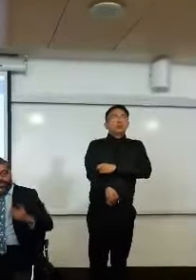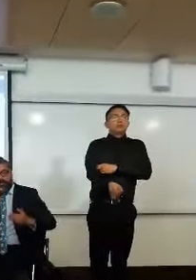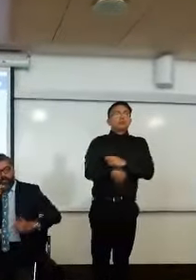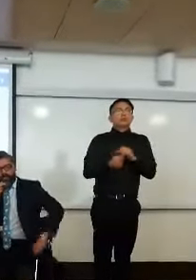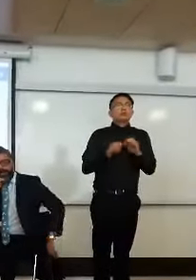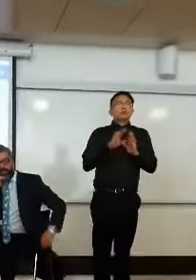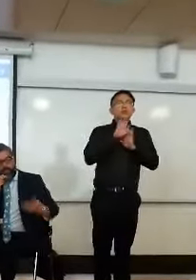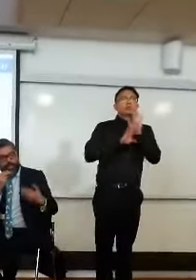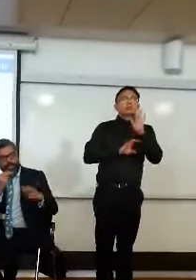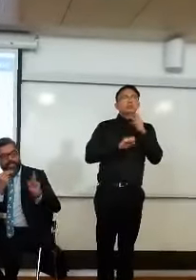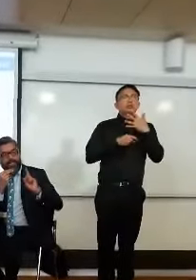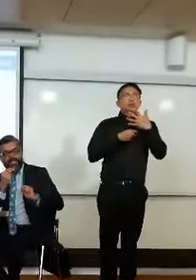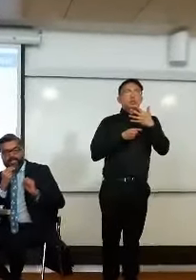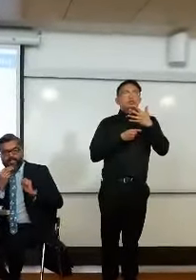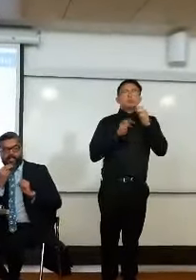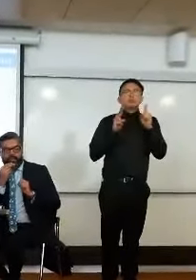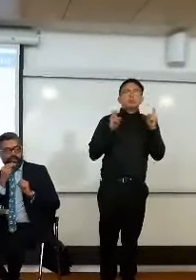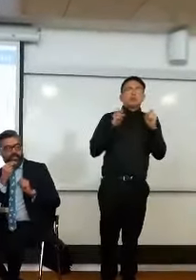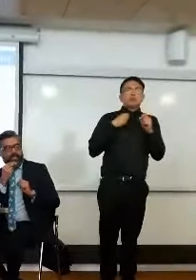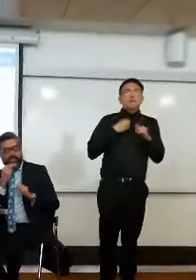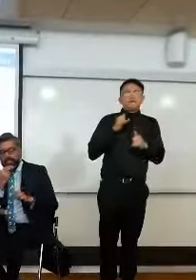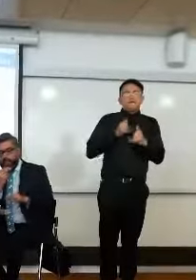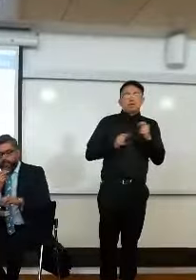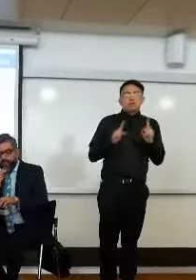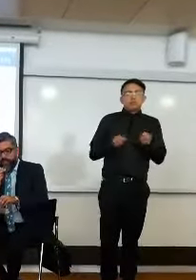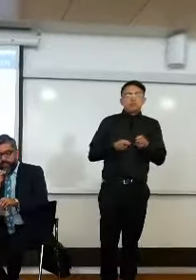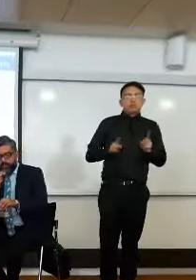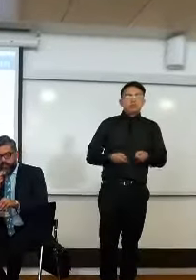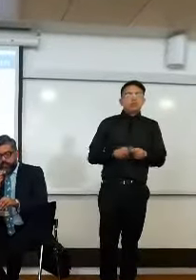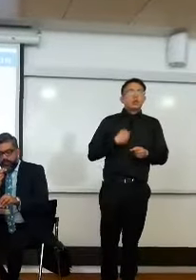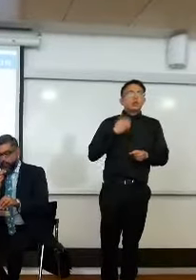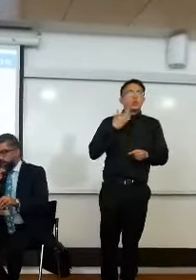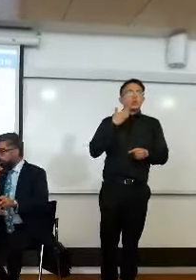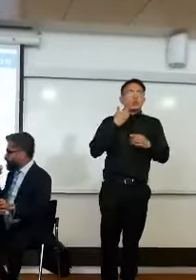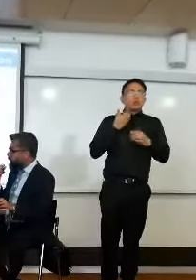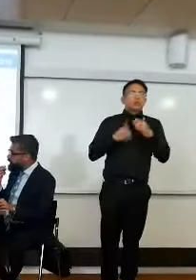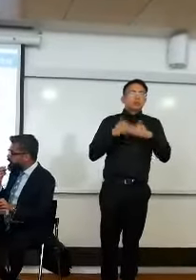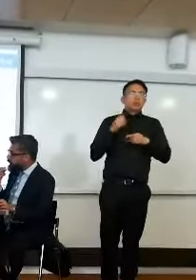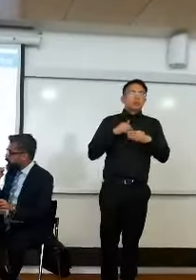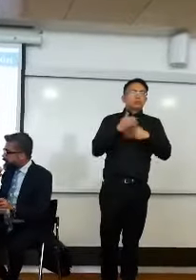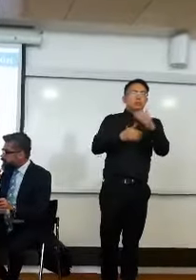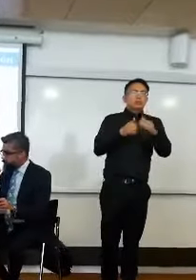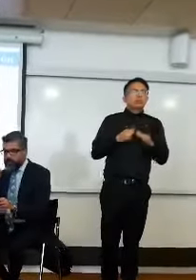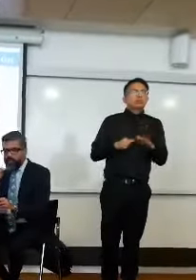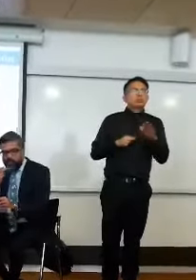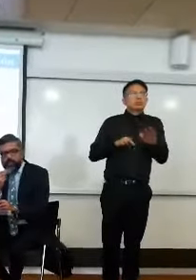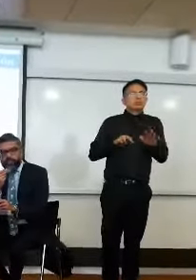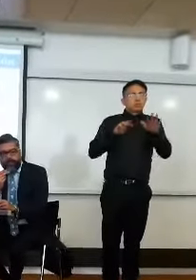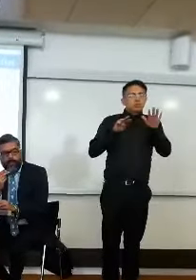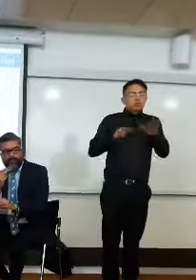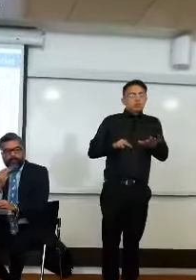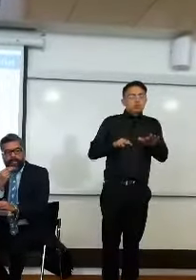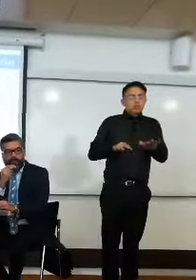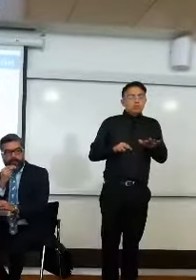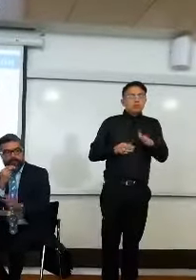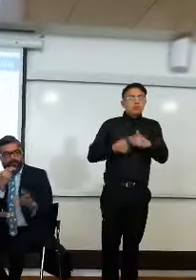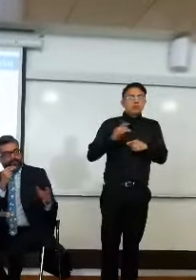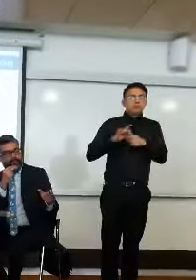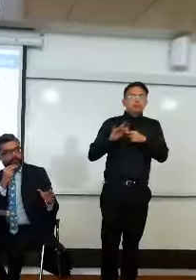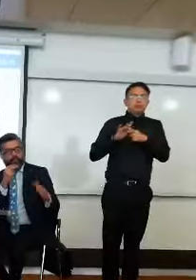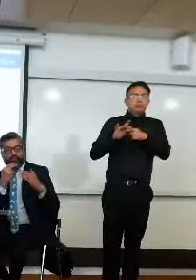que están relacionadas con la entrada en vigencia y la transitoriedad, que es un tiempo de 8 meses, digamos que quedó definido para